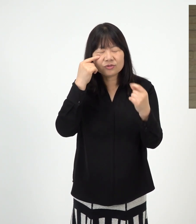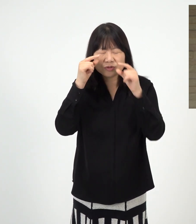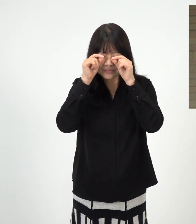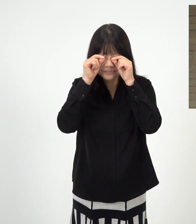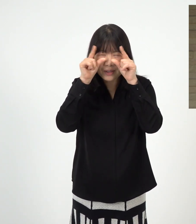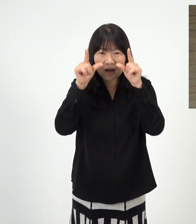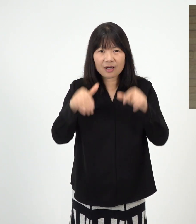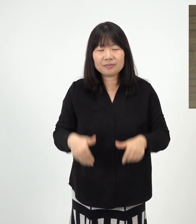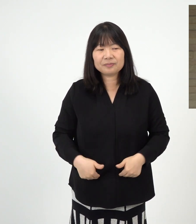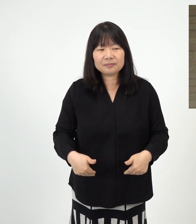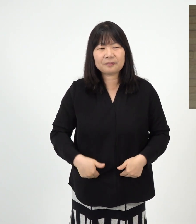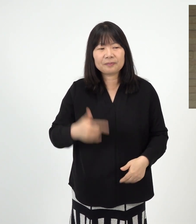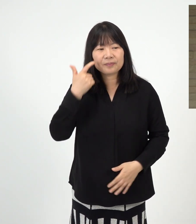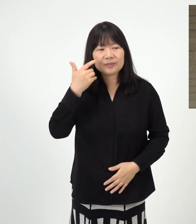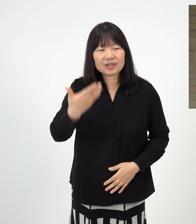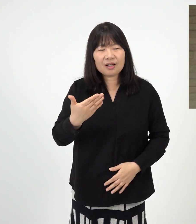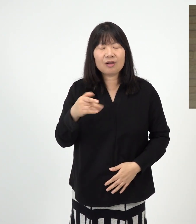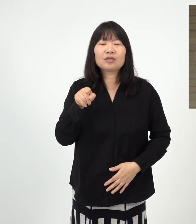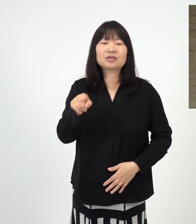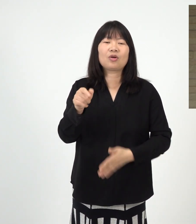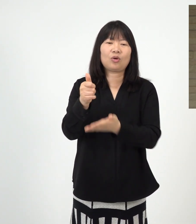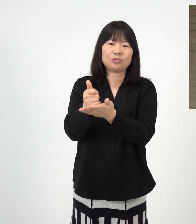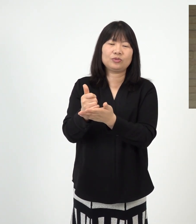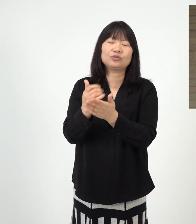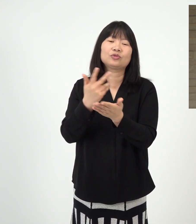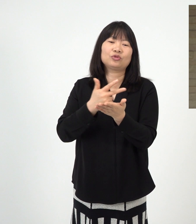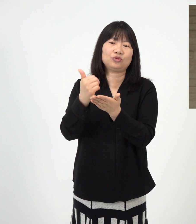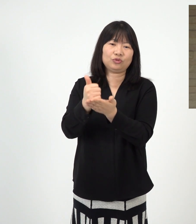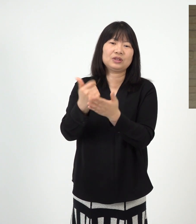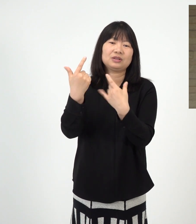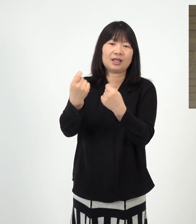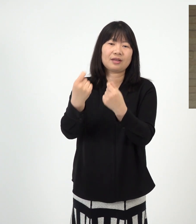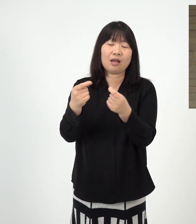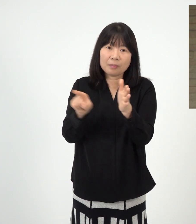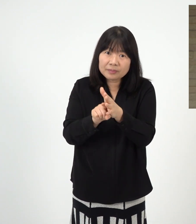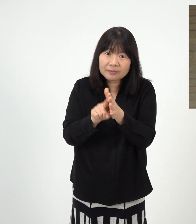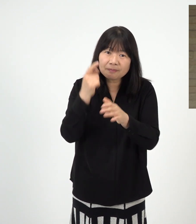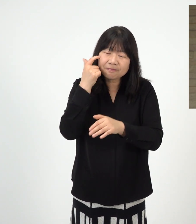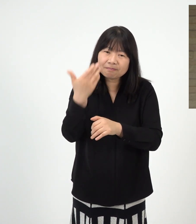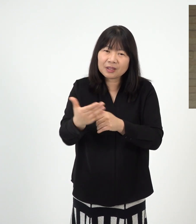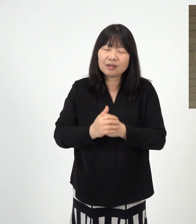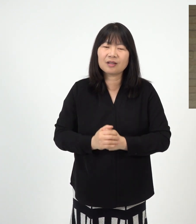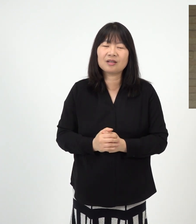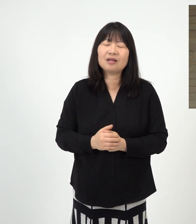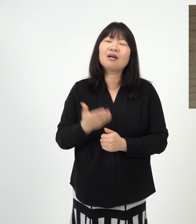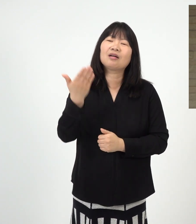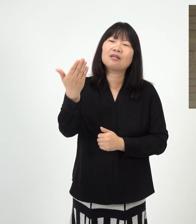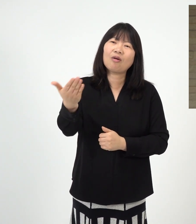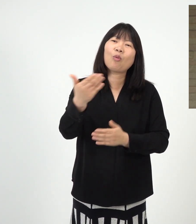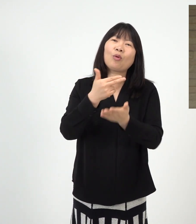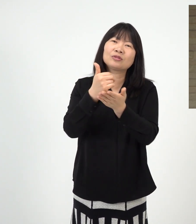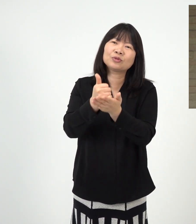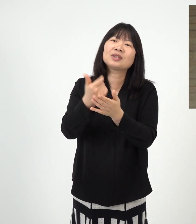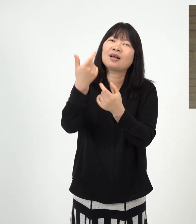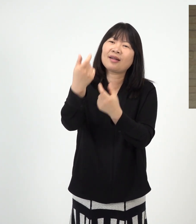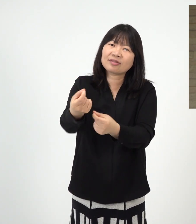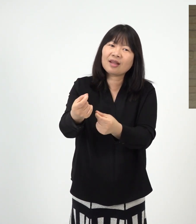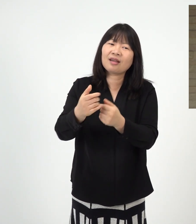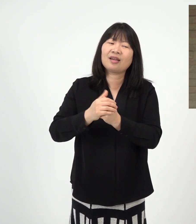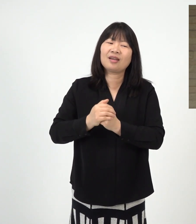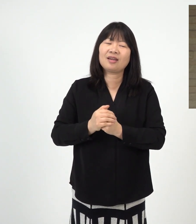될까요? 저분이 주님이시다. 믿습니까? 저분이 주님이시다.